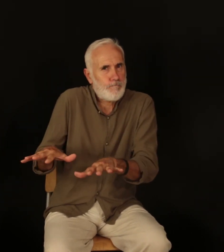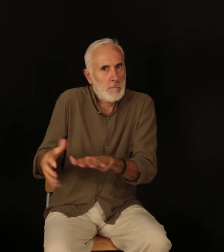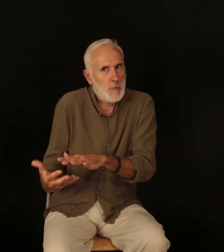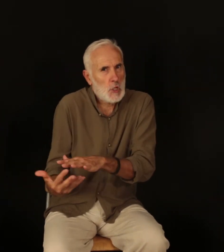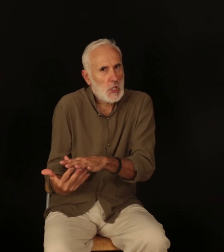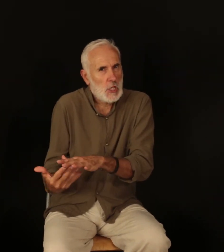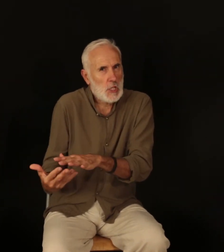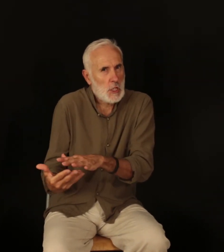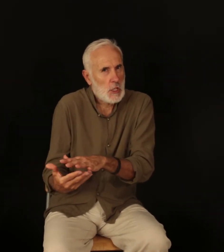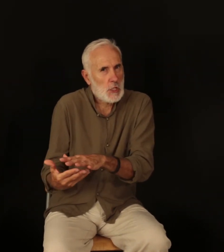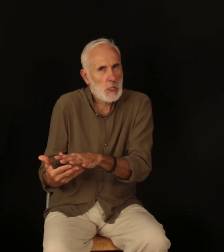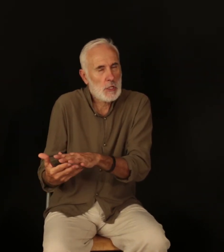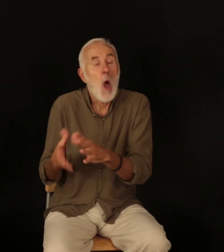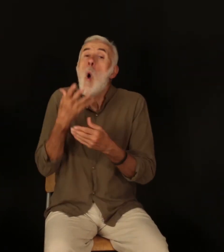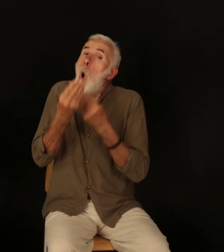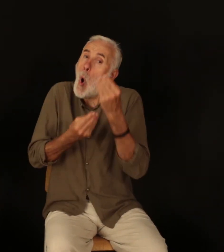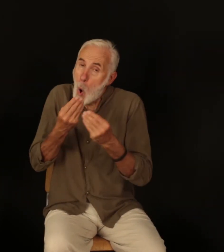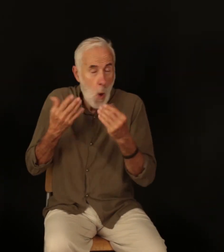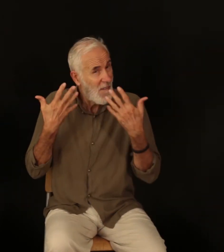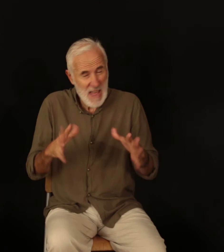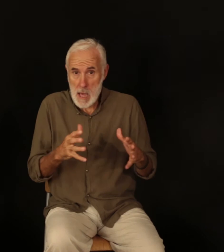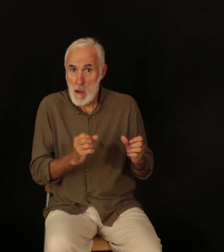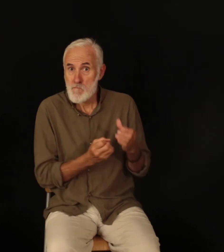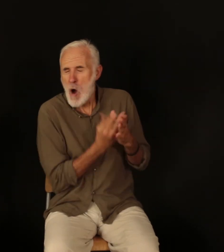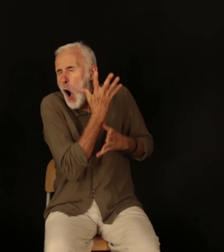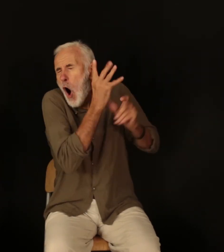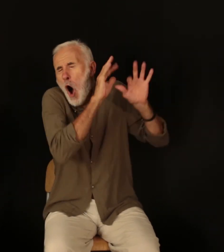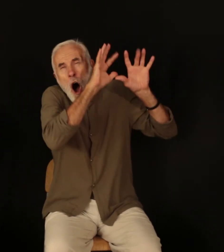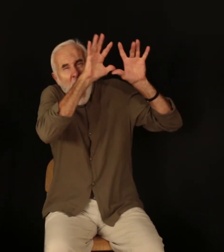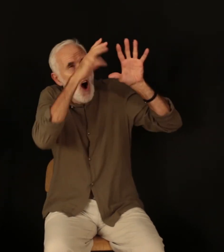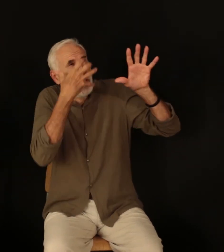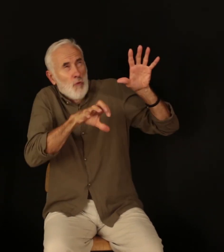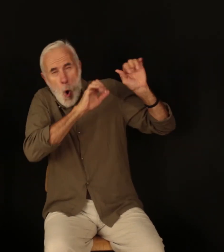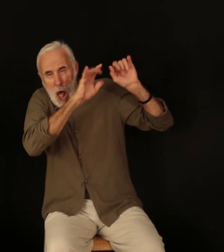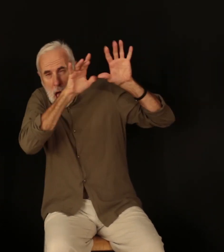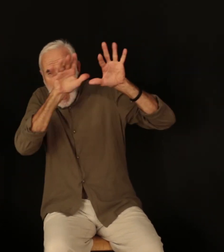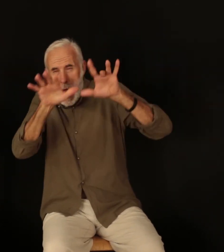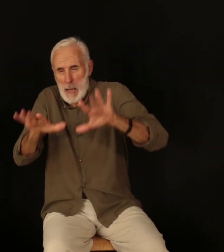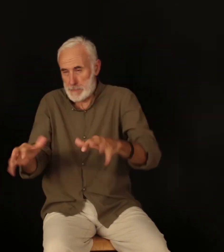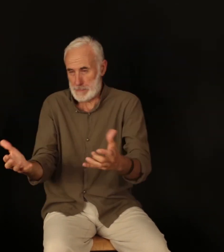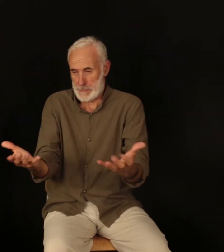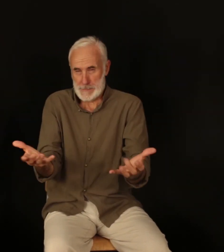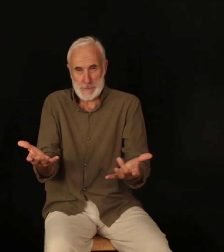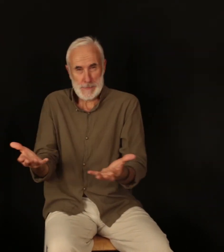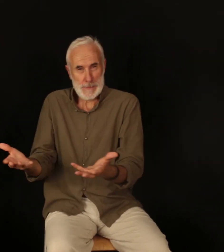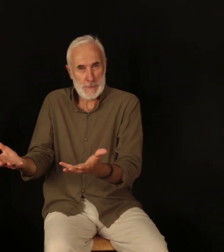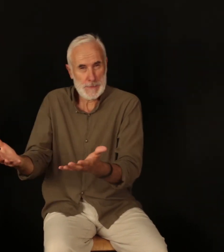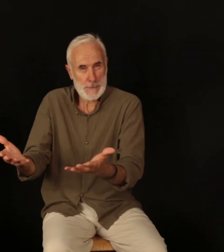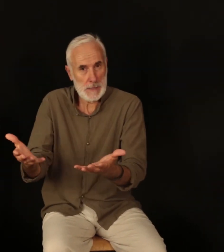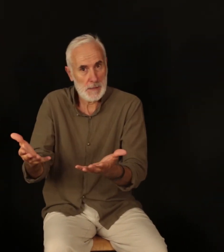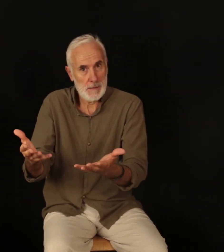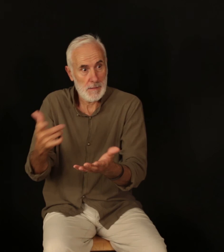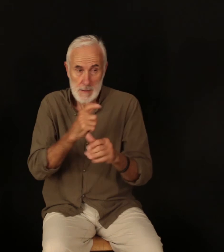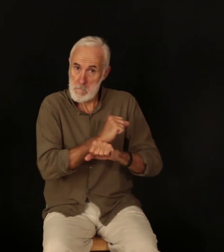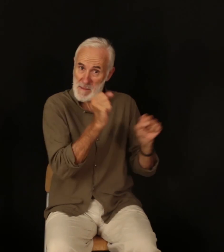feux qui sont avenus, c'est-à-dire des cendres qui restent après une explosion, une éruption, une maladie